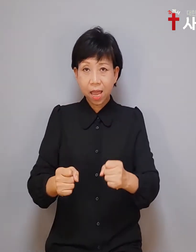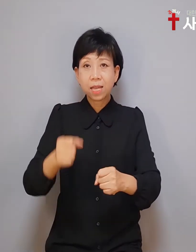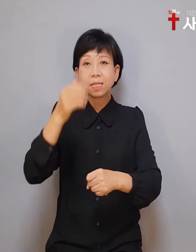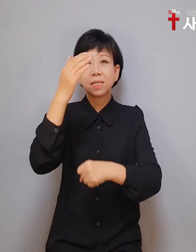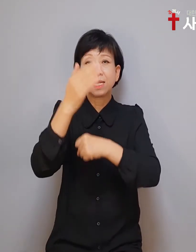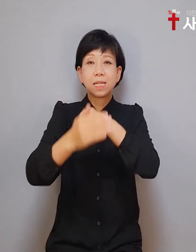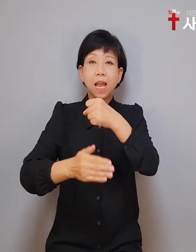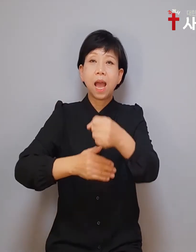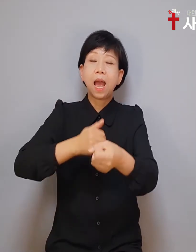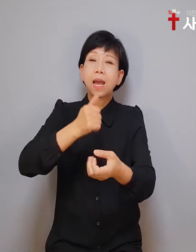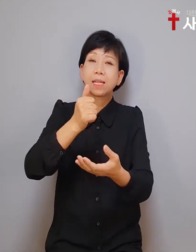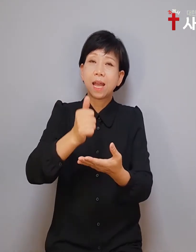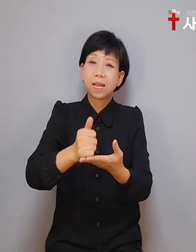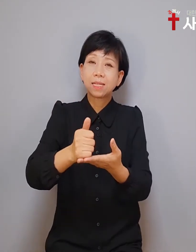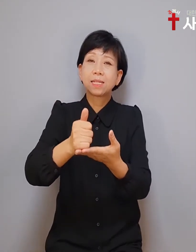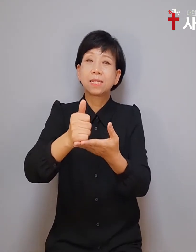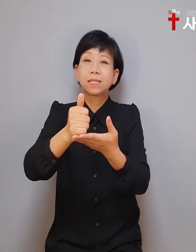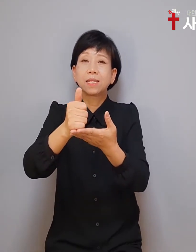살아계신